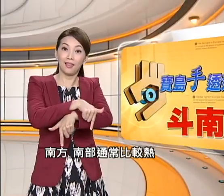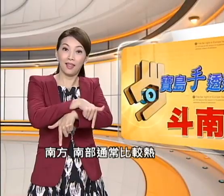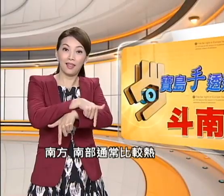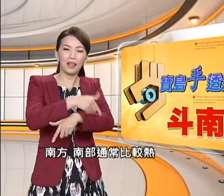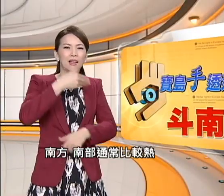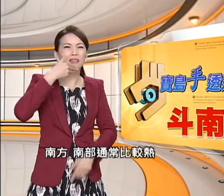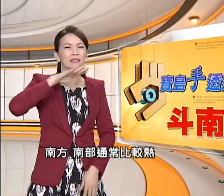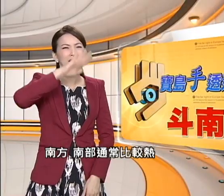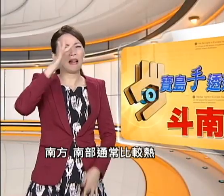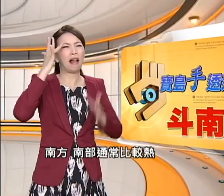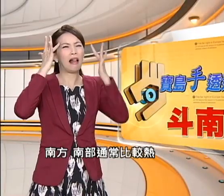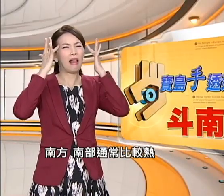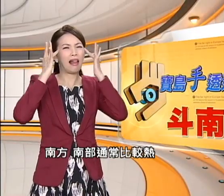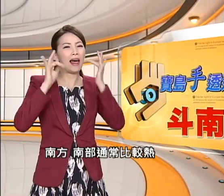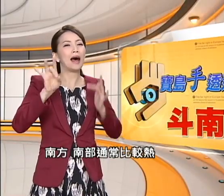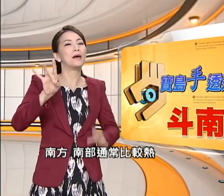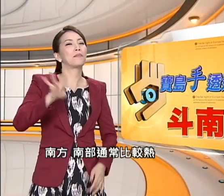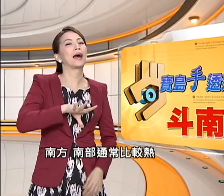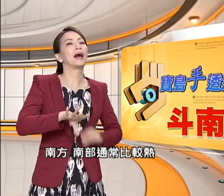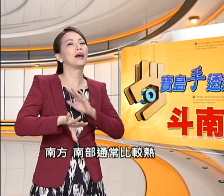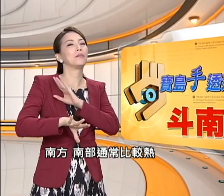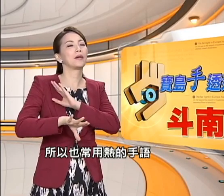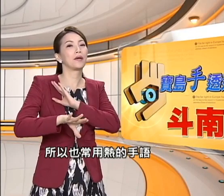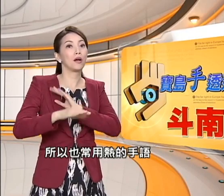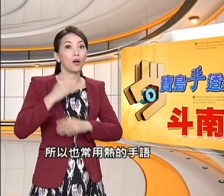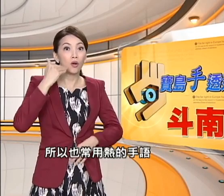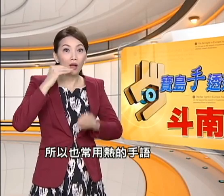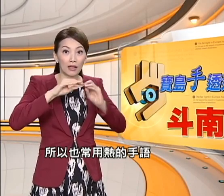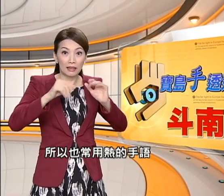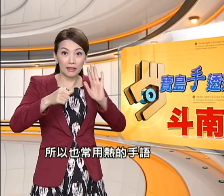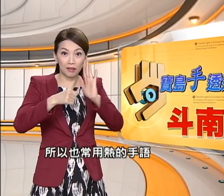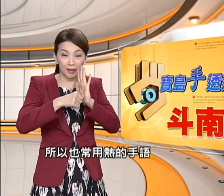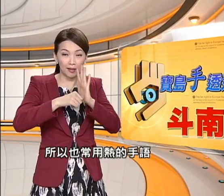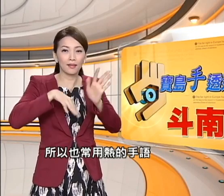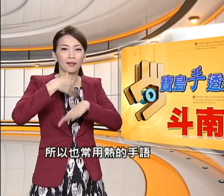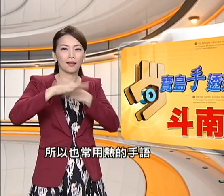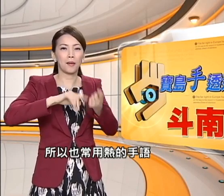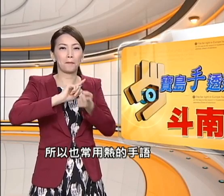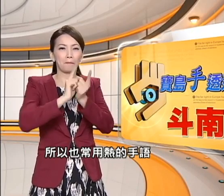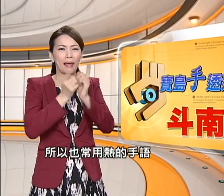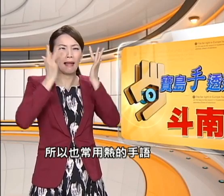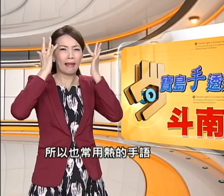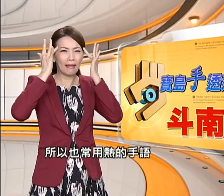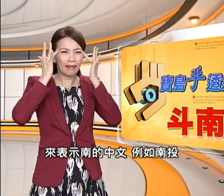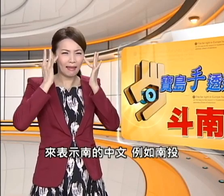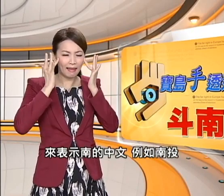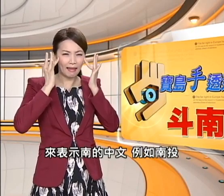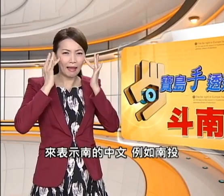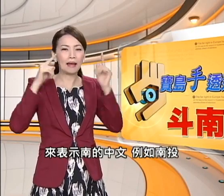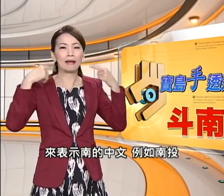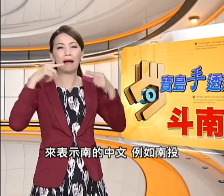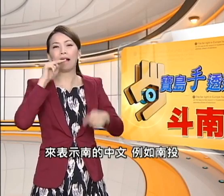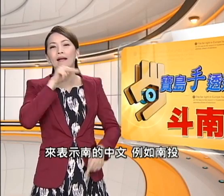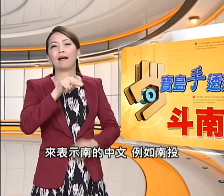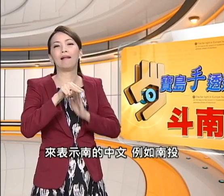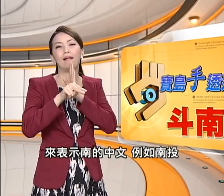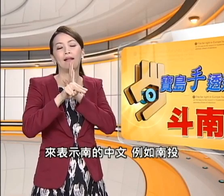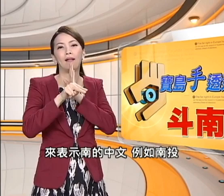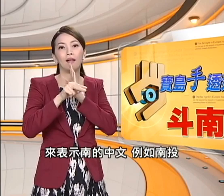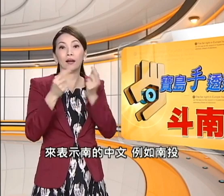南方南部通常比较热，所以也常常用热的手语来表示南的中文。